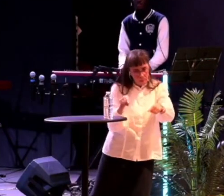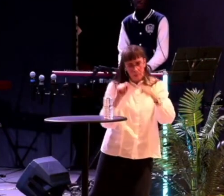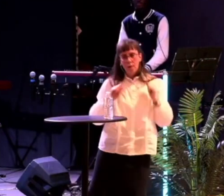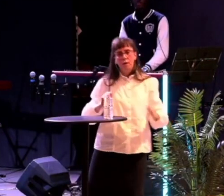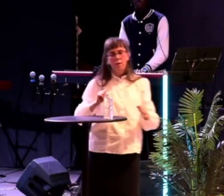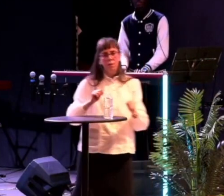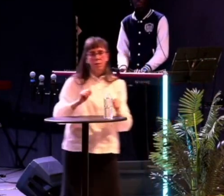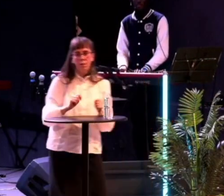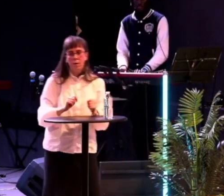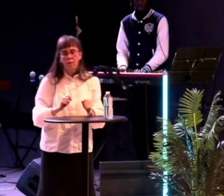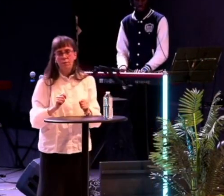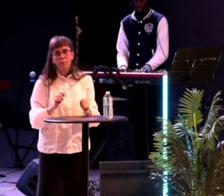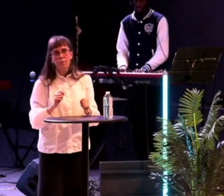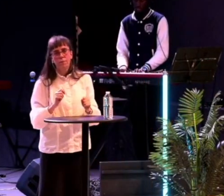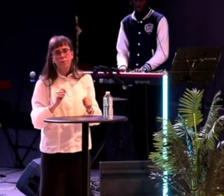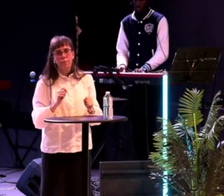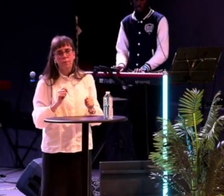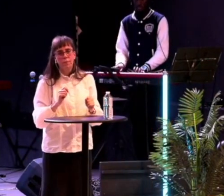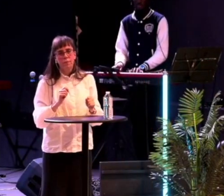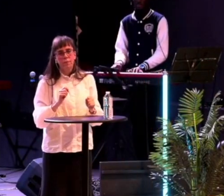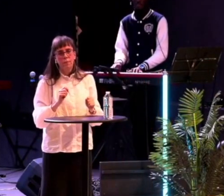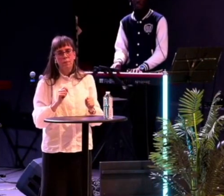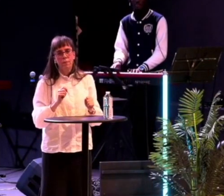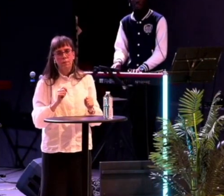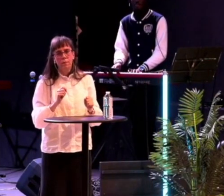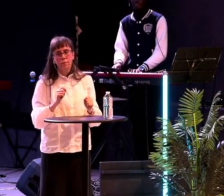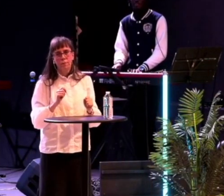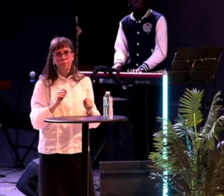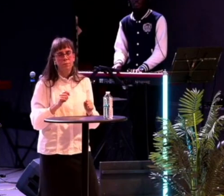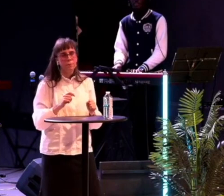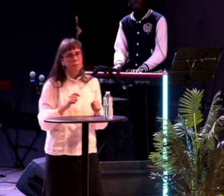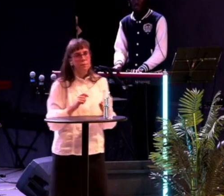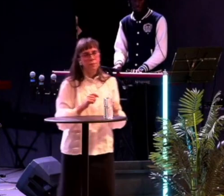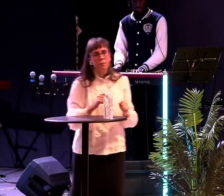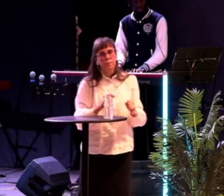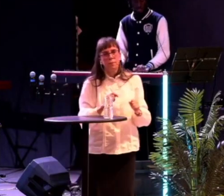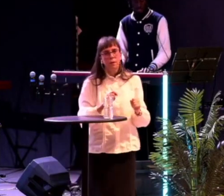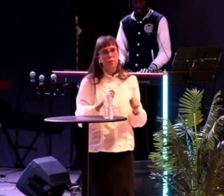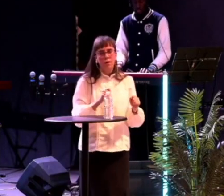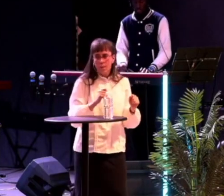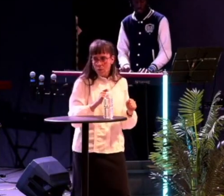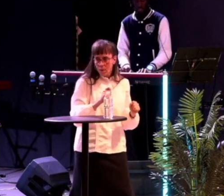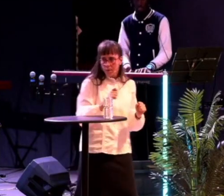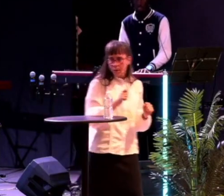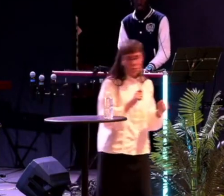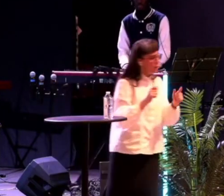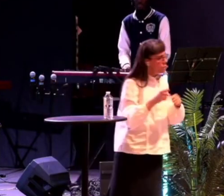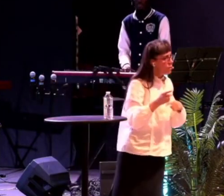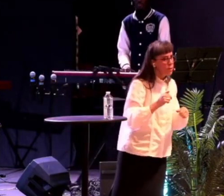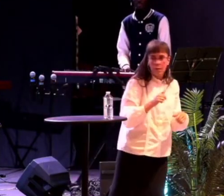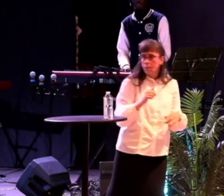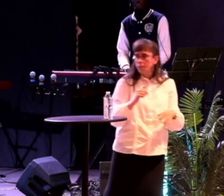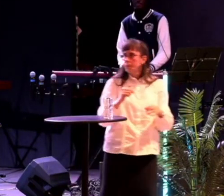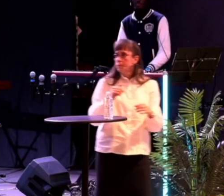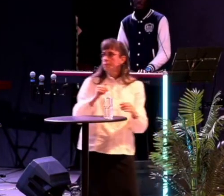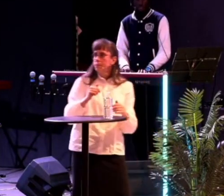will be coming on the mount of Olives. Mais là où je veux vous emmener, c'est que dans ce chapitre 19, donc in this chapter of Revelation